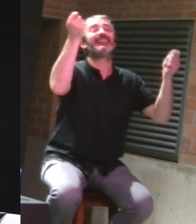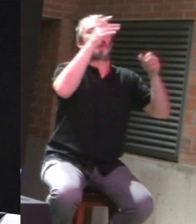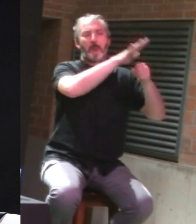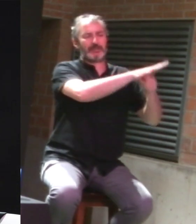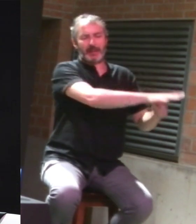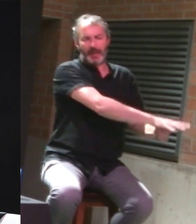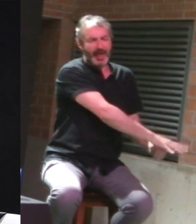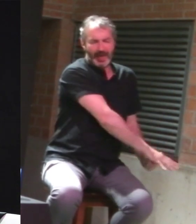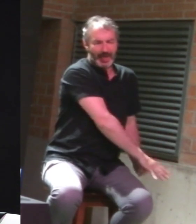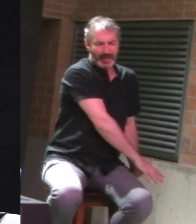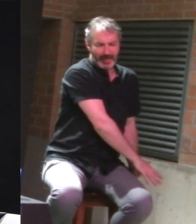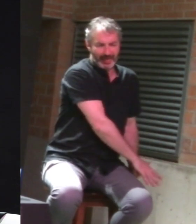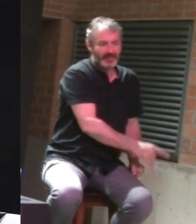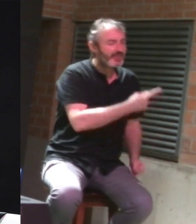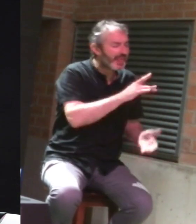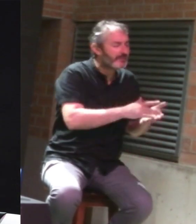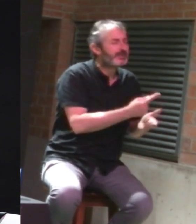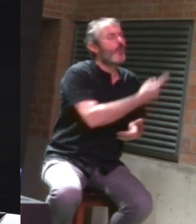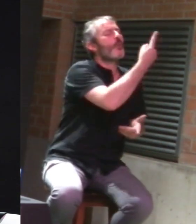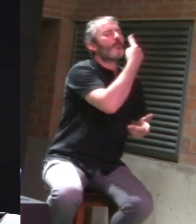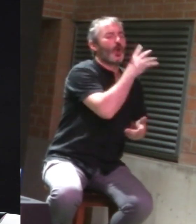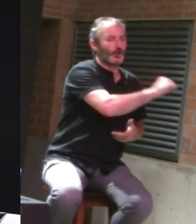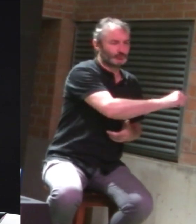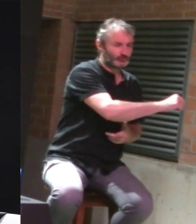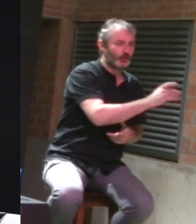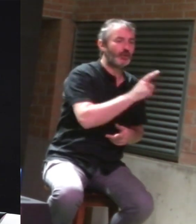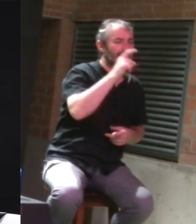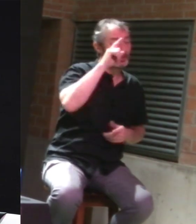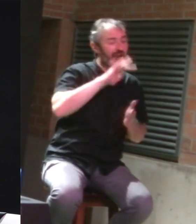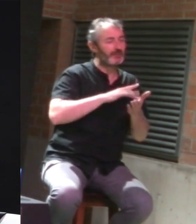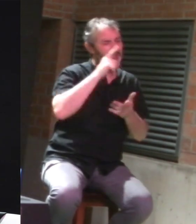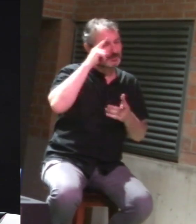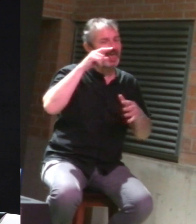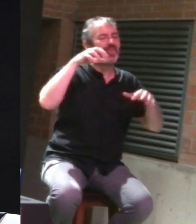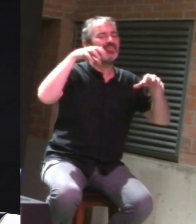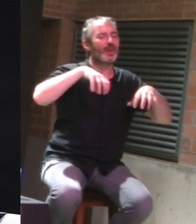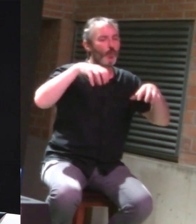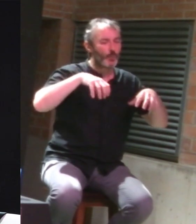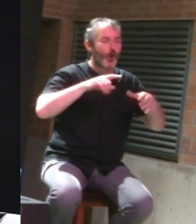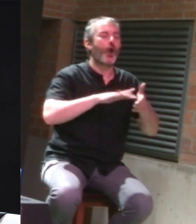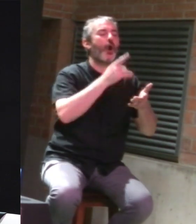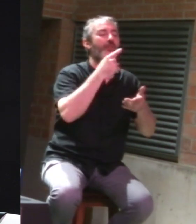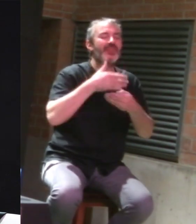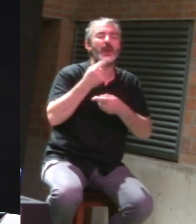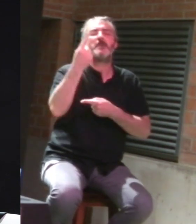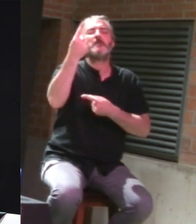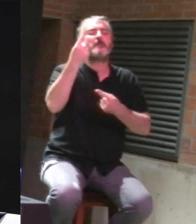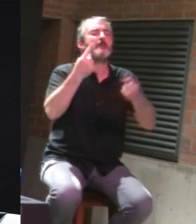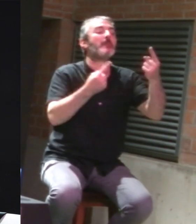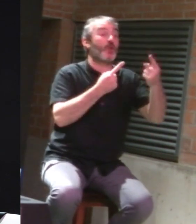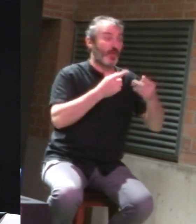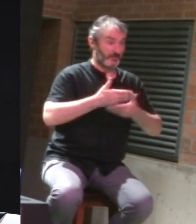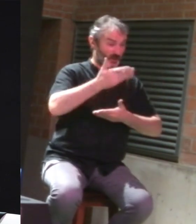trobem testimonis a Solidaritat Obrera, al Diluvio, naturalment, a les notícies, a algun d'aquests diaris, però els